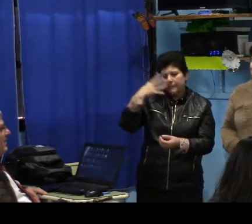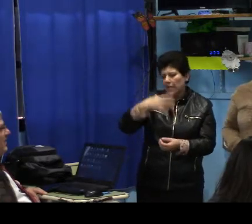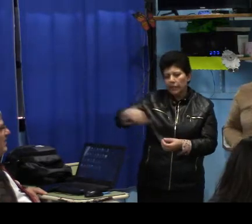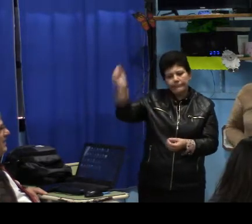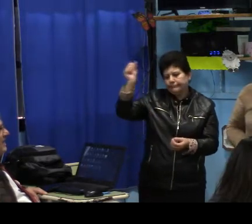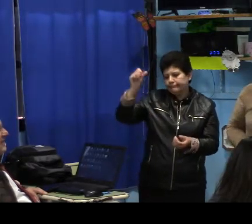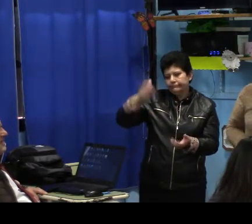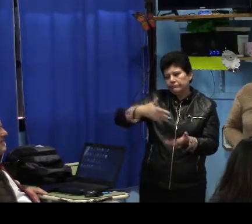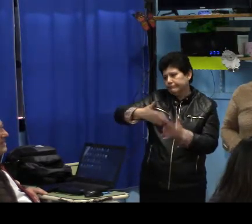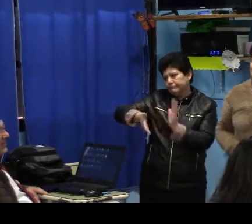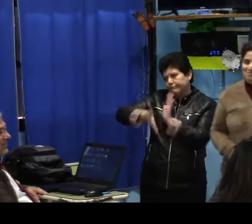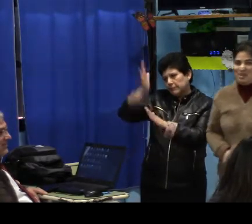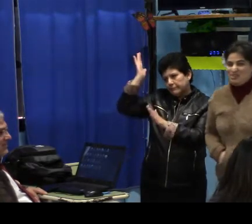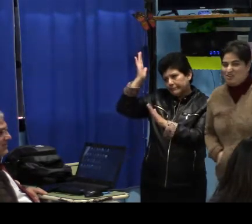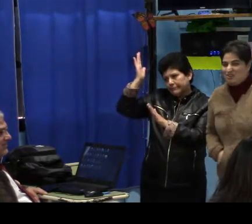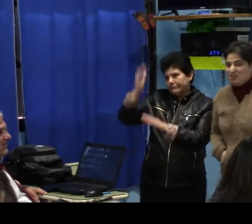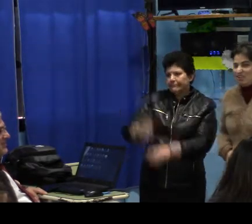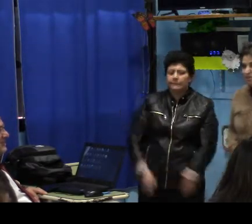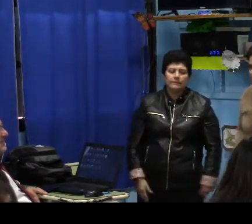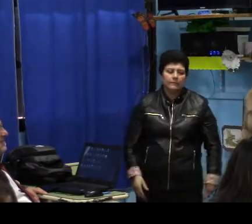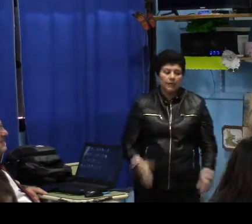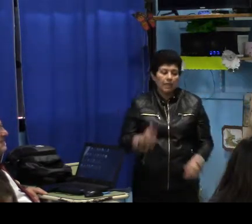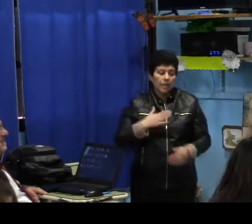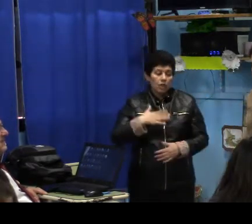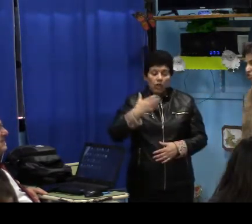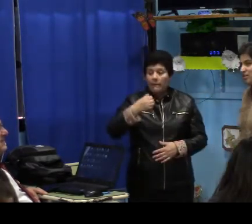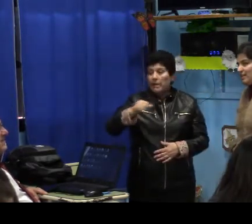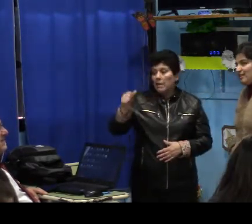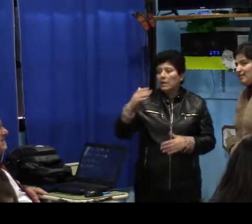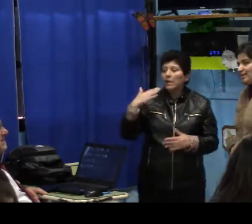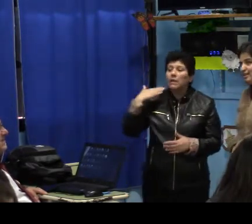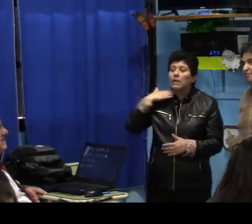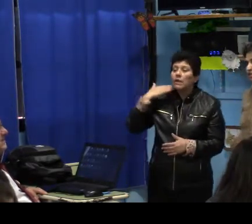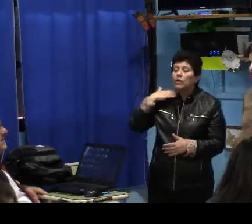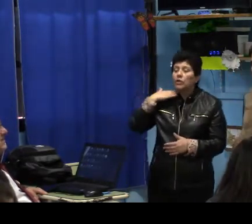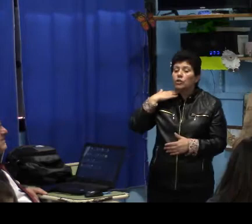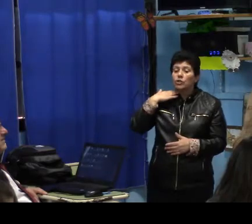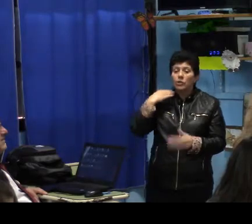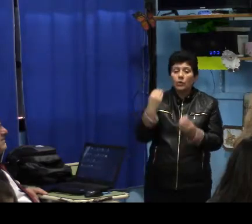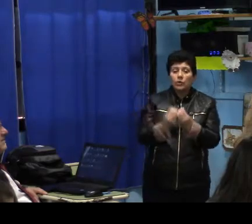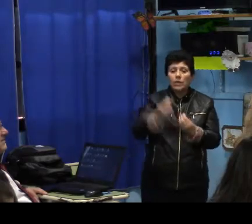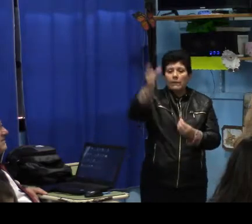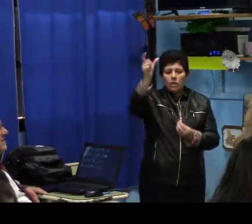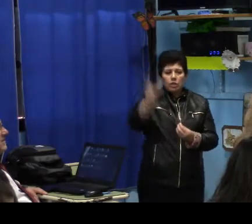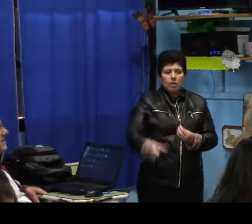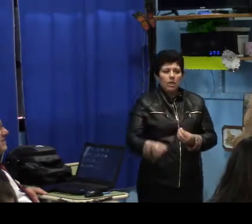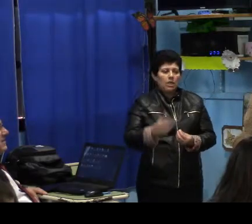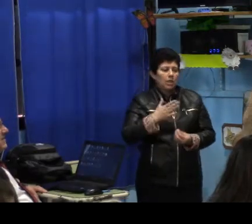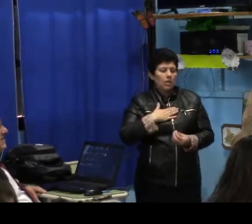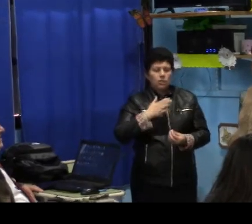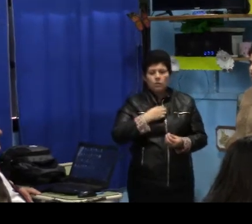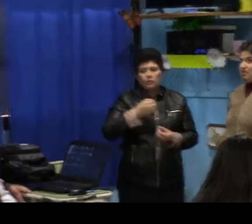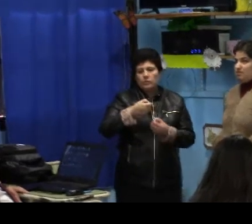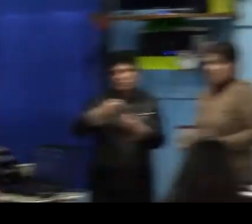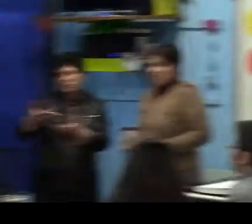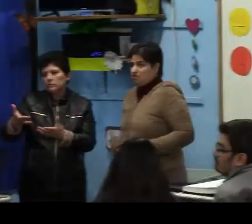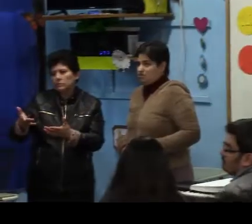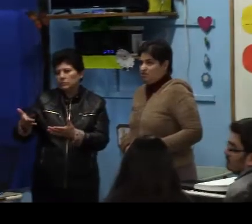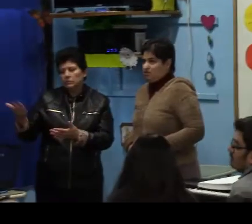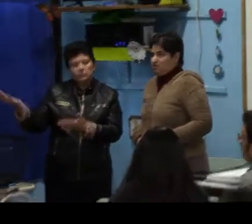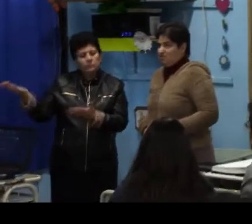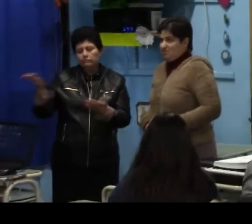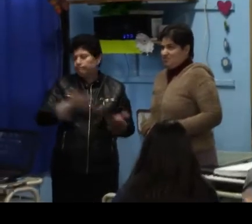¿Sabe qué pasó eso? Perdí los libros y mucha gente a la que presté los libros no les vi más.